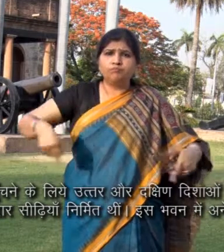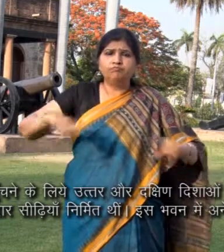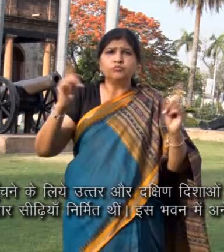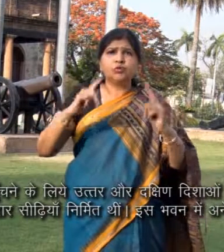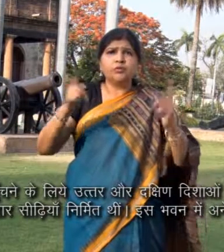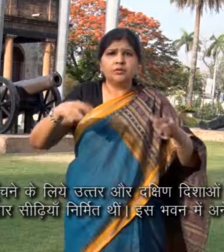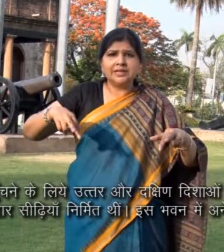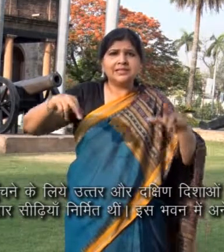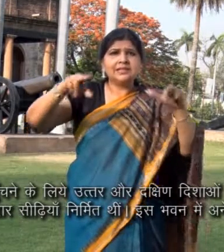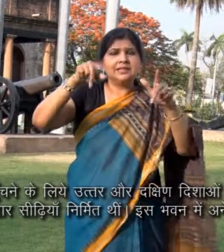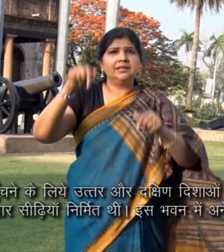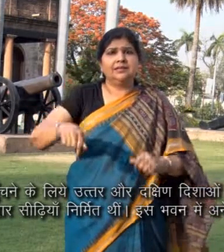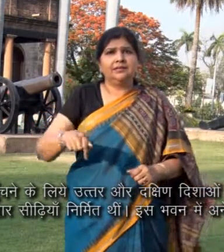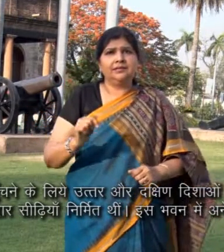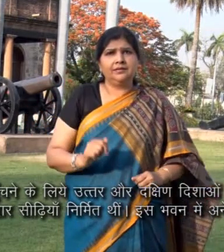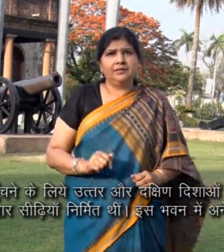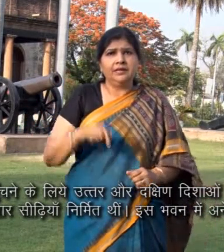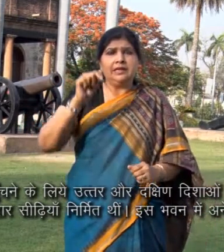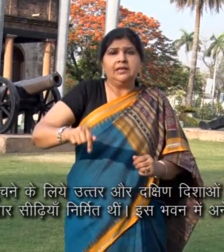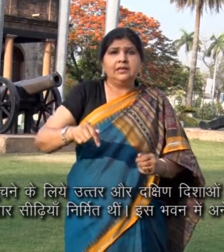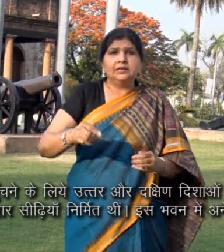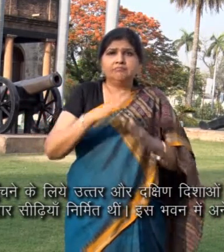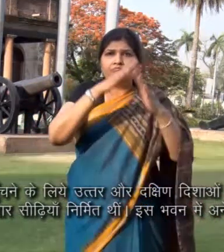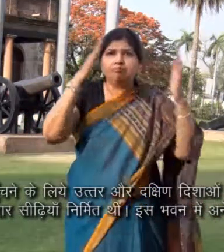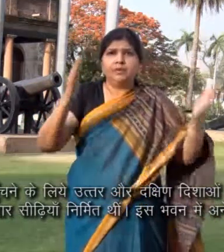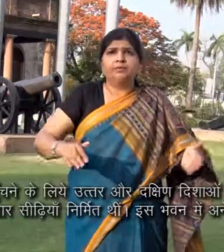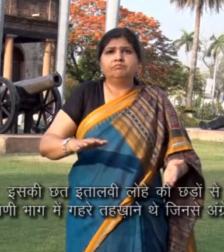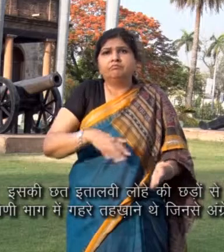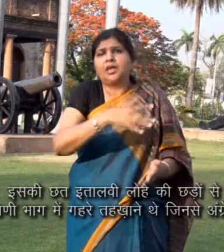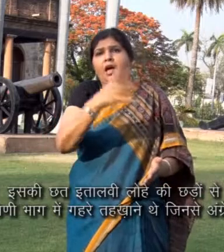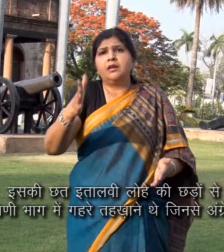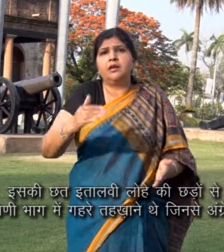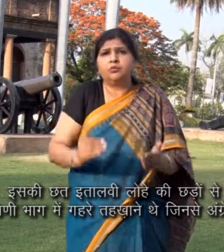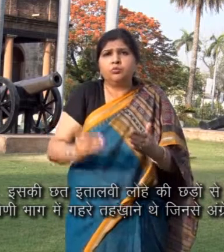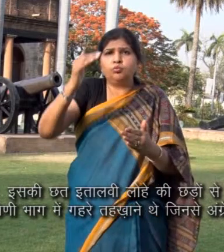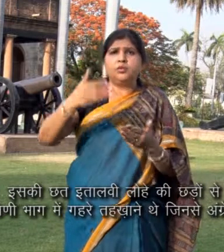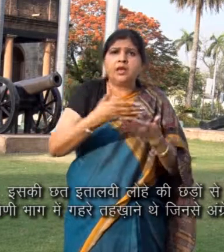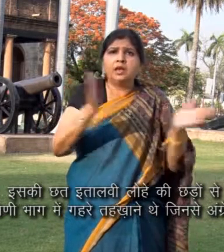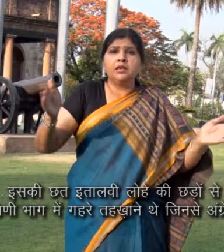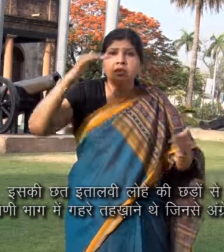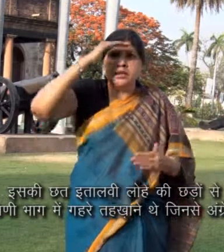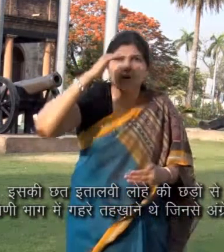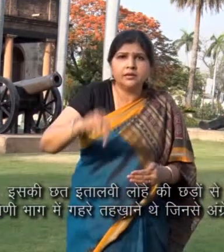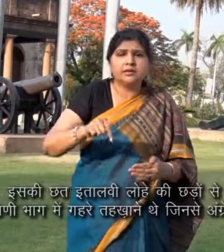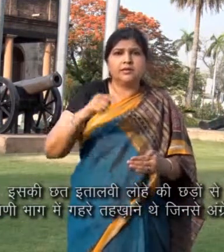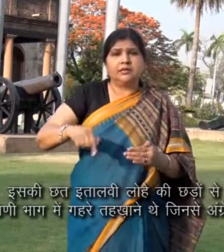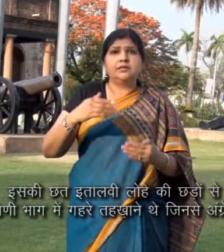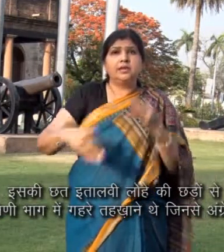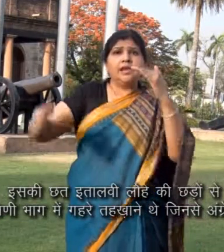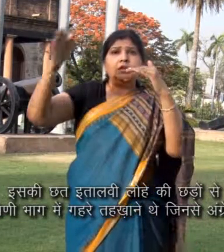घुमावदार सीढ़ियां निर्मित थीं। इस भवन में अनेक ऊंची खिड़कियां थीं तथा इसकी छत इटालियन लोहे